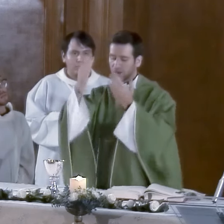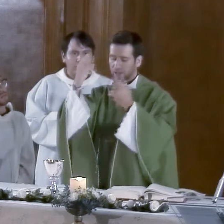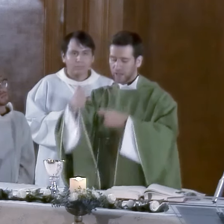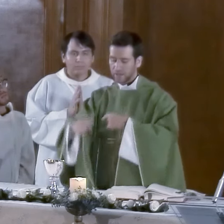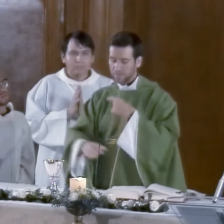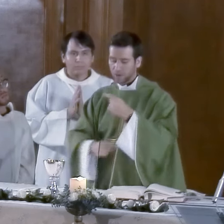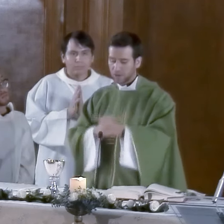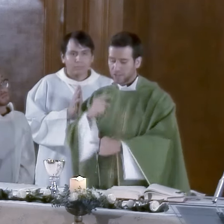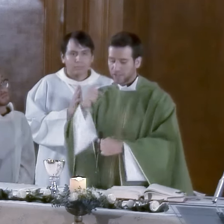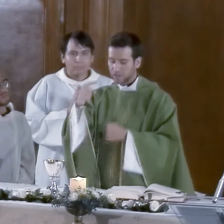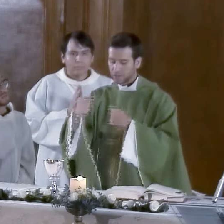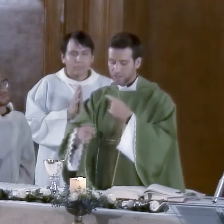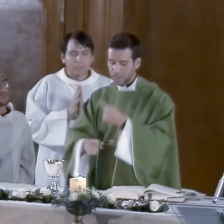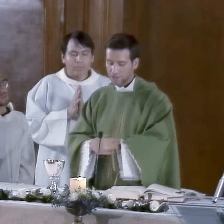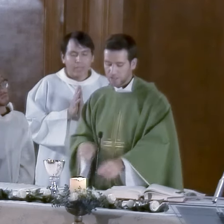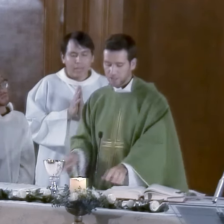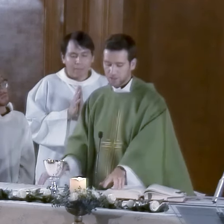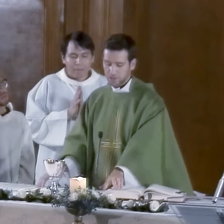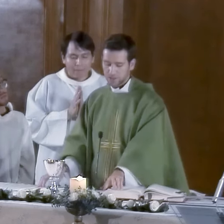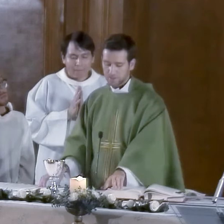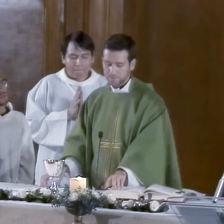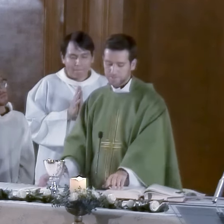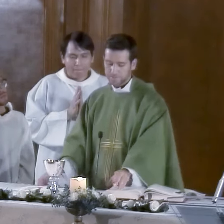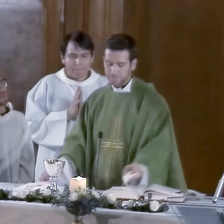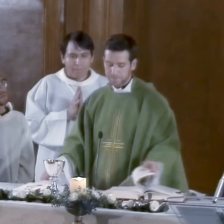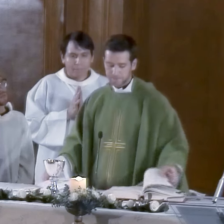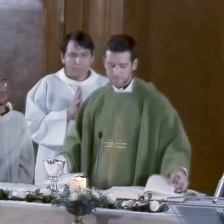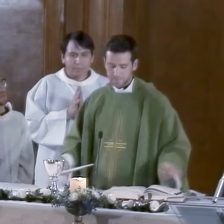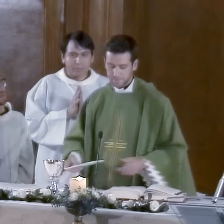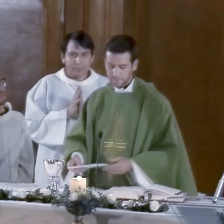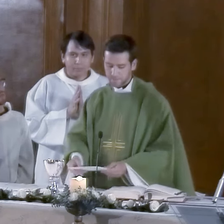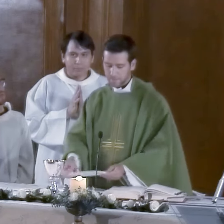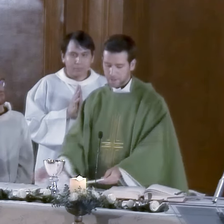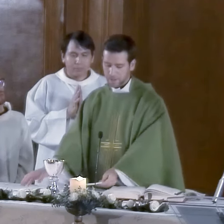toda gloria, por los siglos de los siglos.